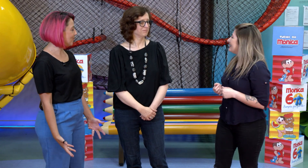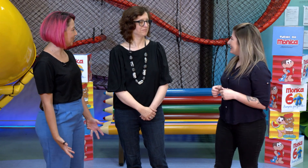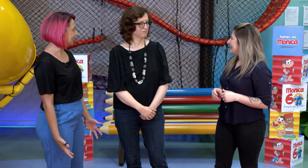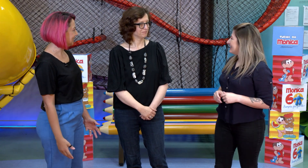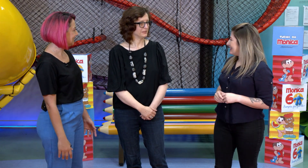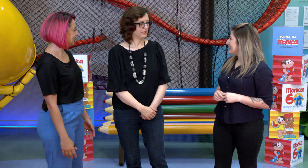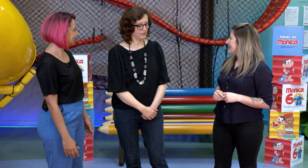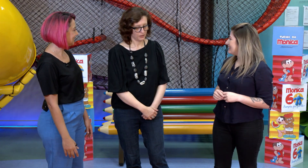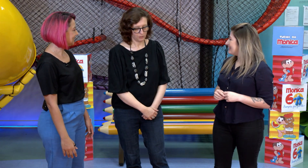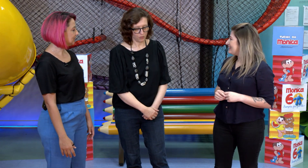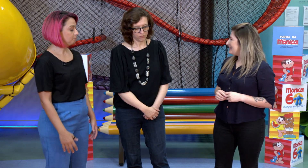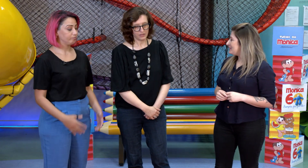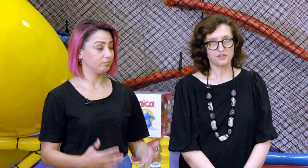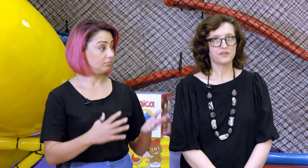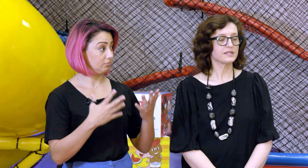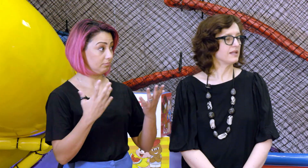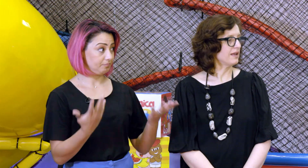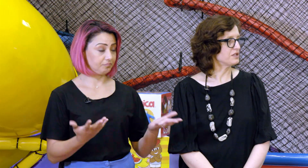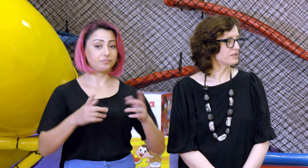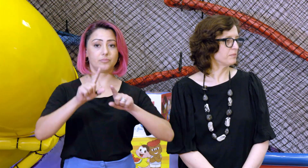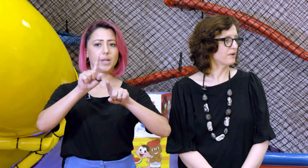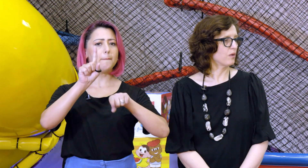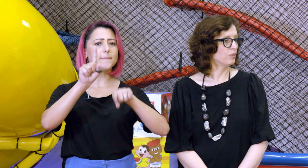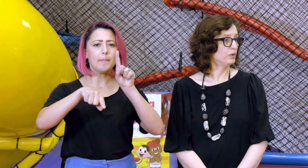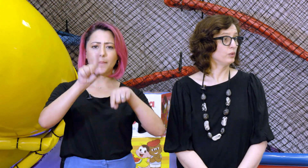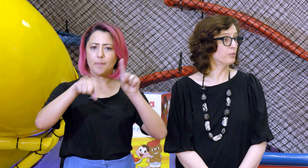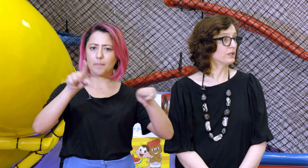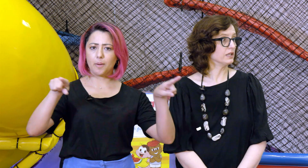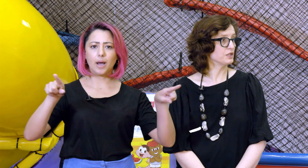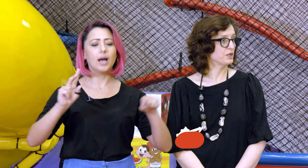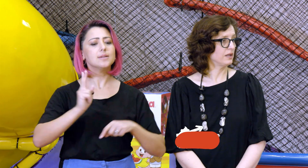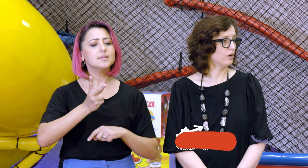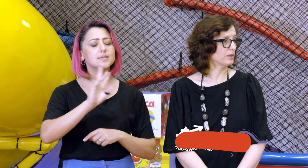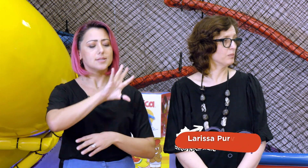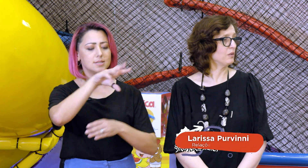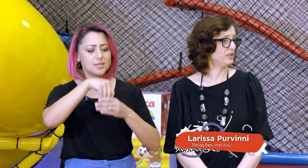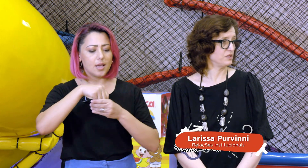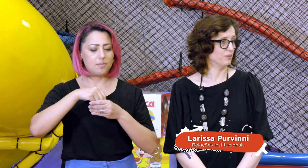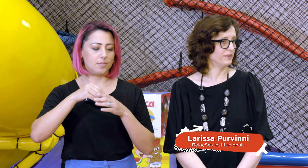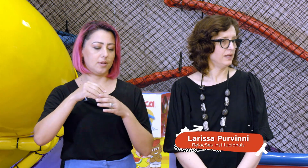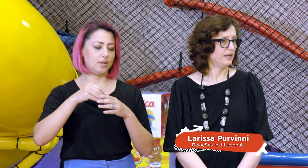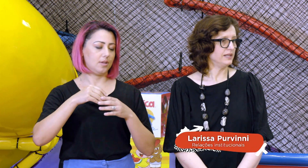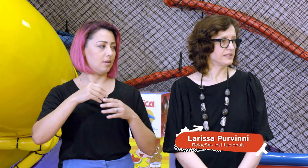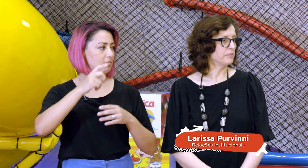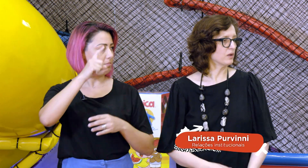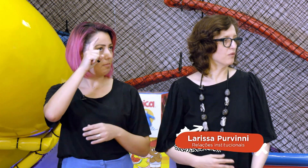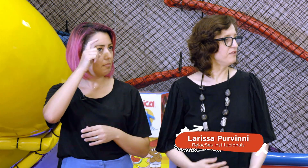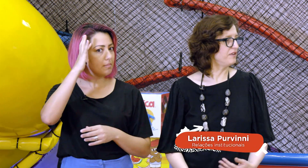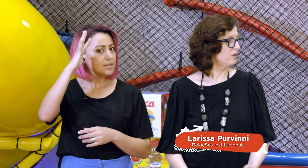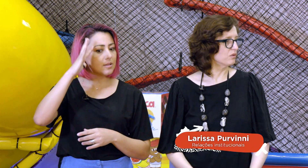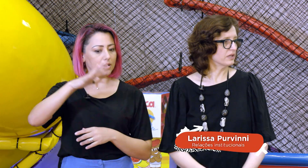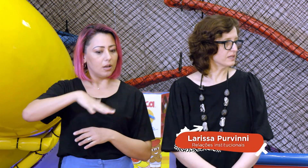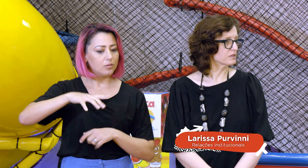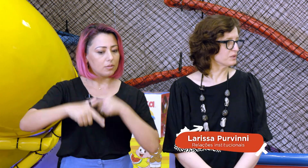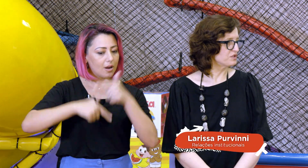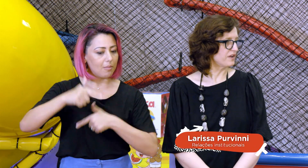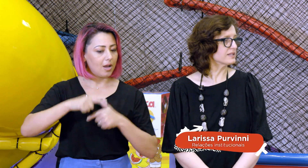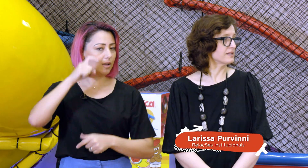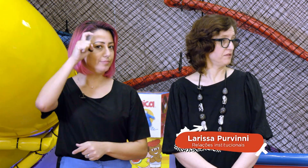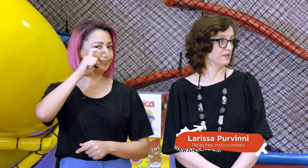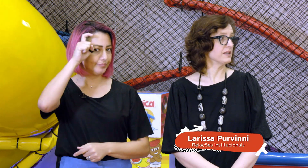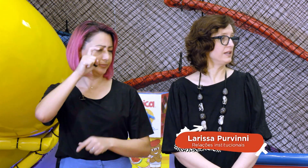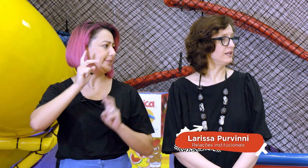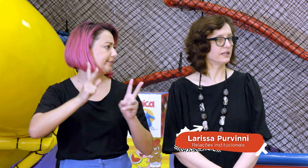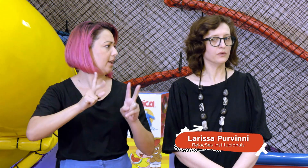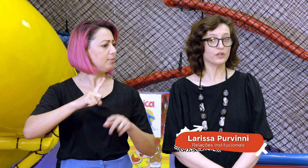como funciona? Bom, a diversidade sempre foi algo muito importante na obra do Maurício. Ele sempre conviveu com crianças muito